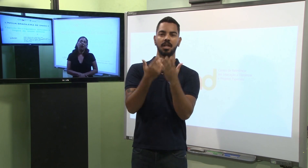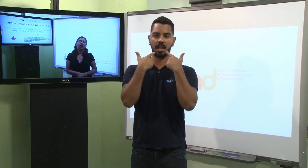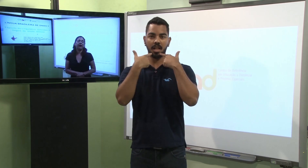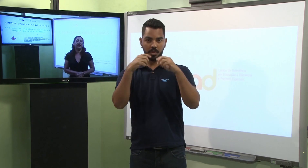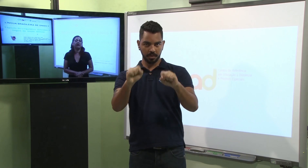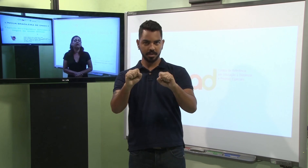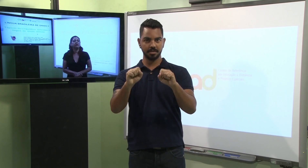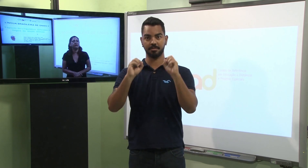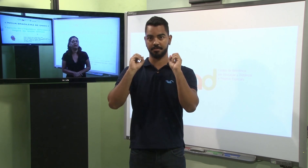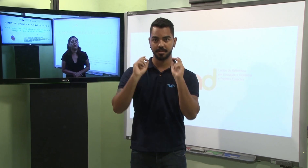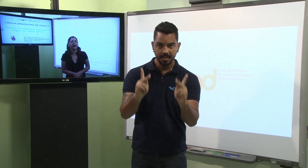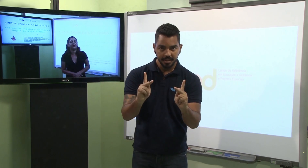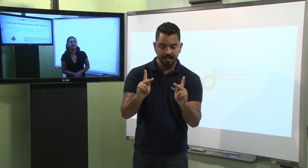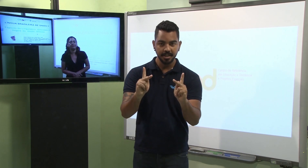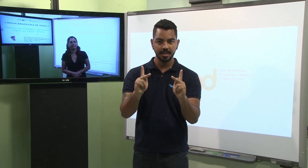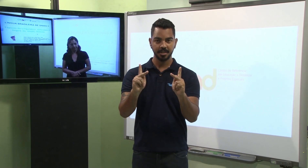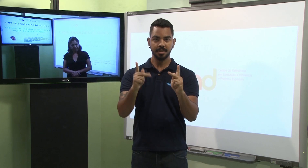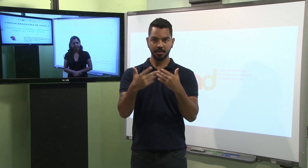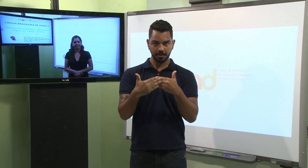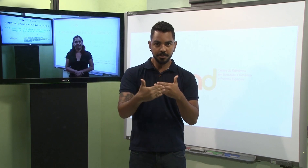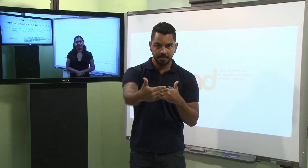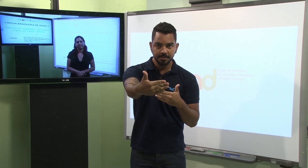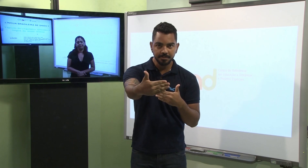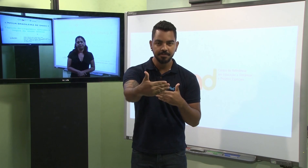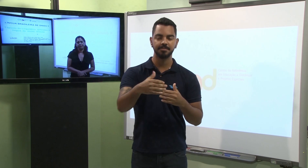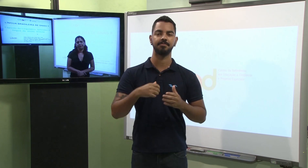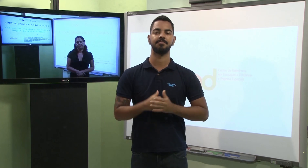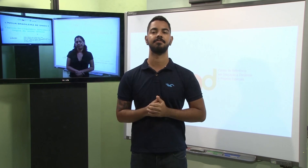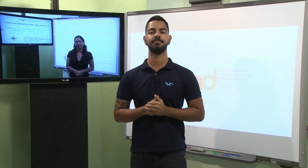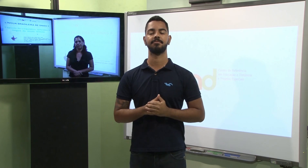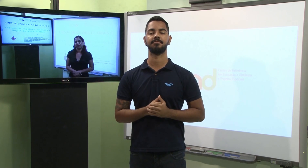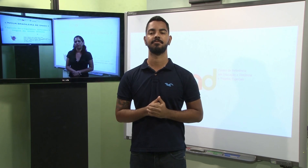mesmo? Ok, então vamos dar sequência?